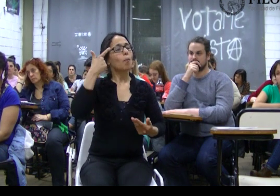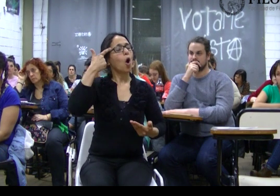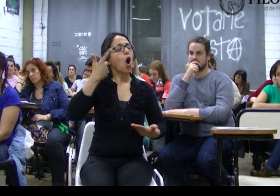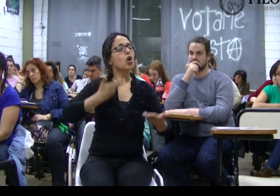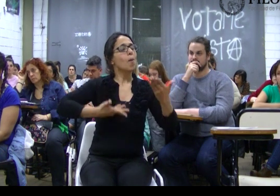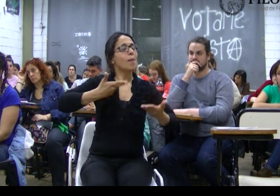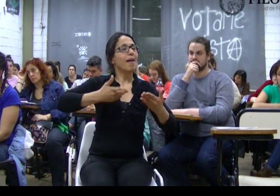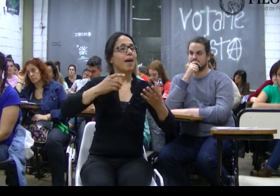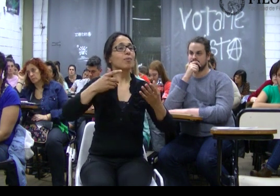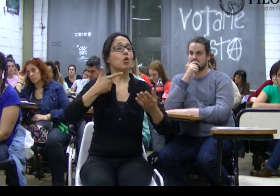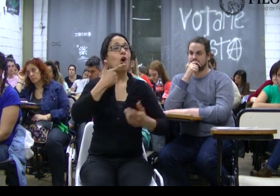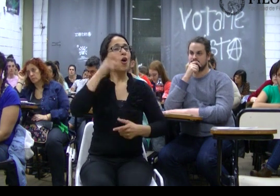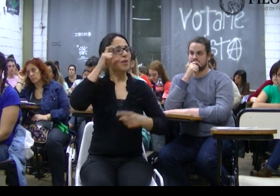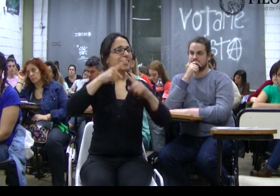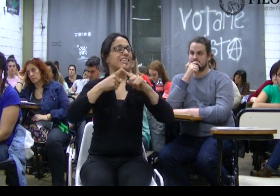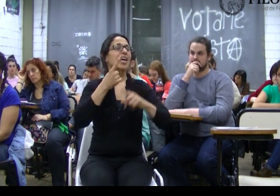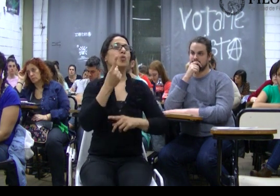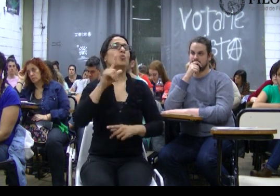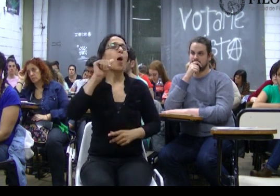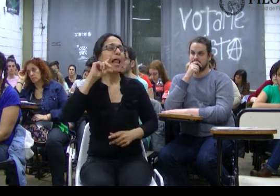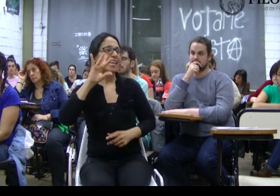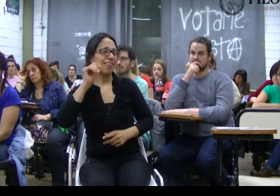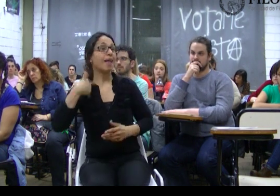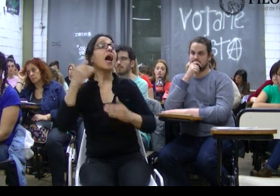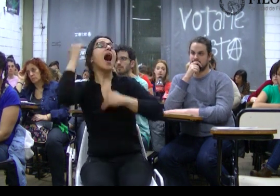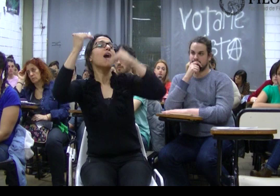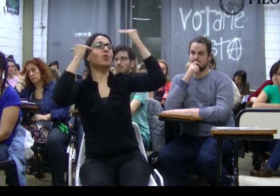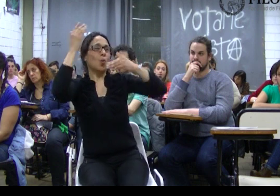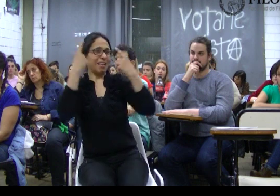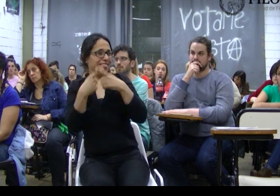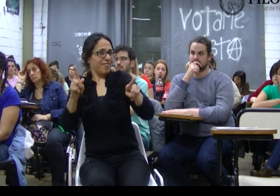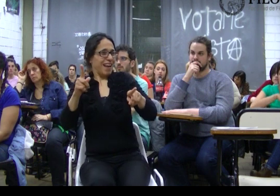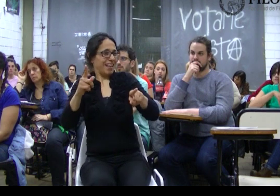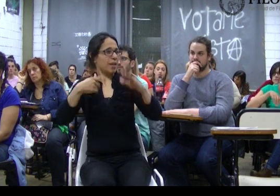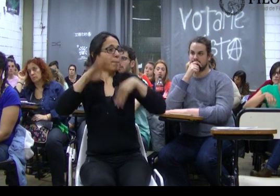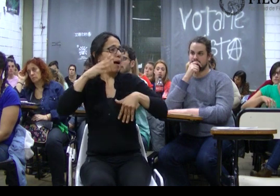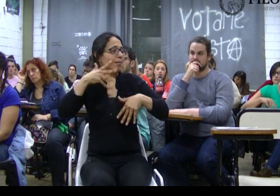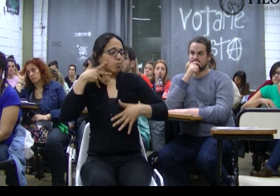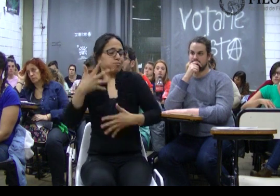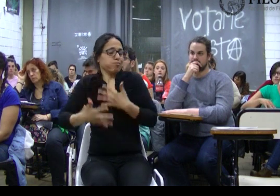una sexualidad, en principio, genital y atravesada por